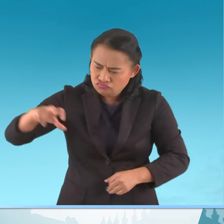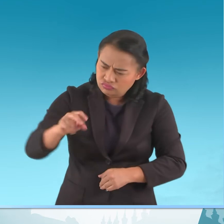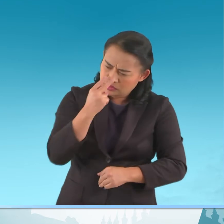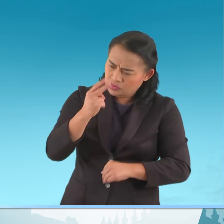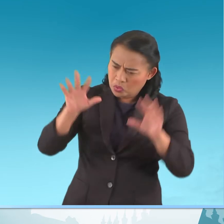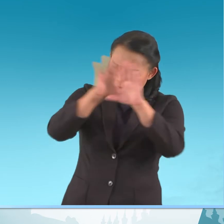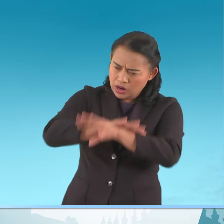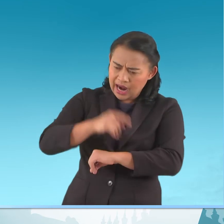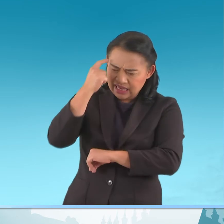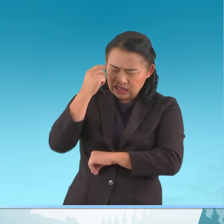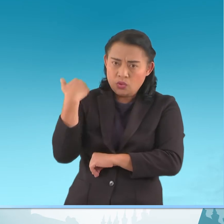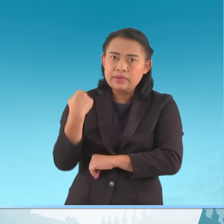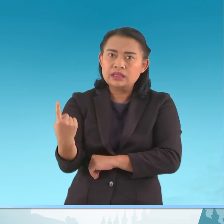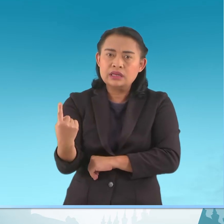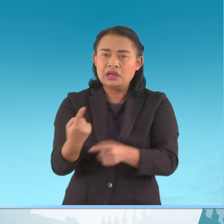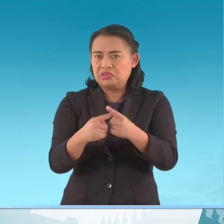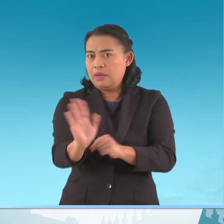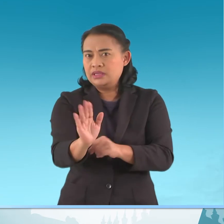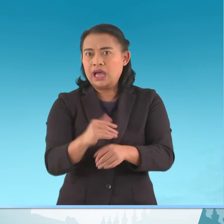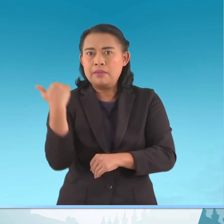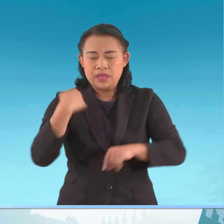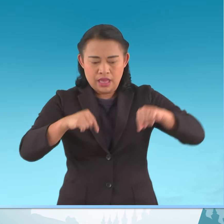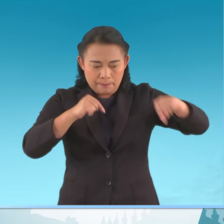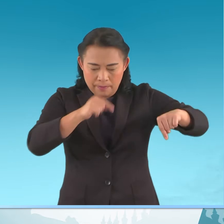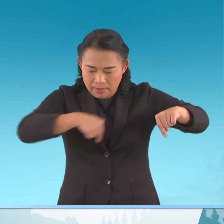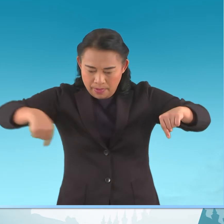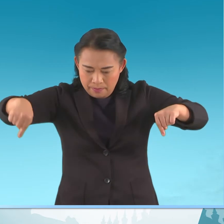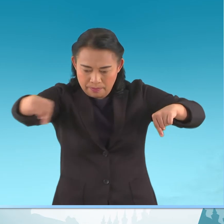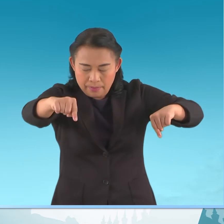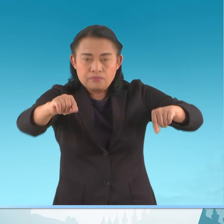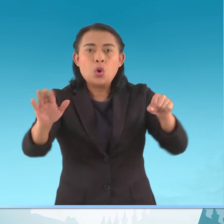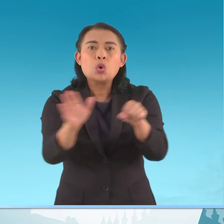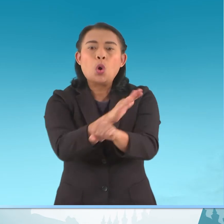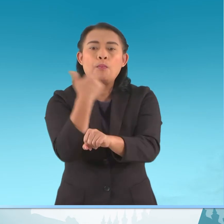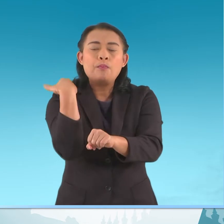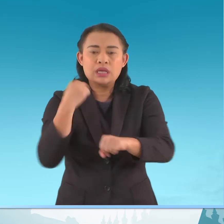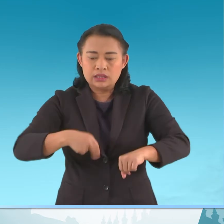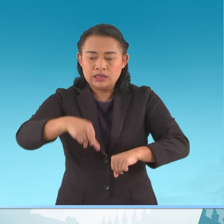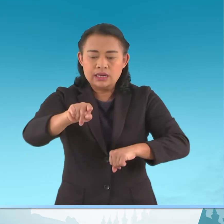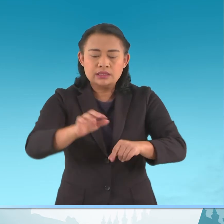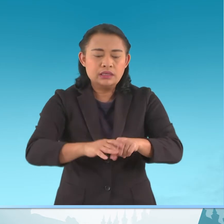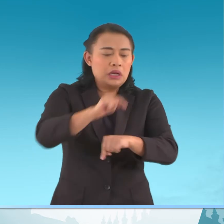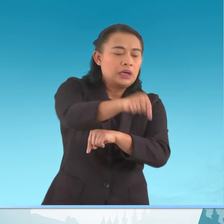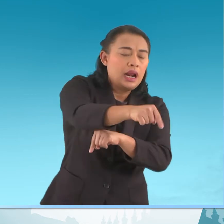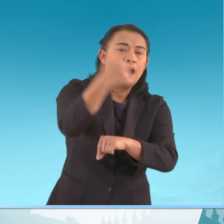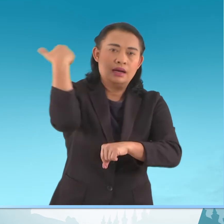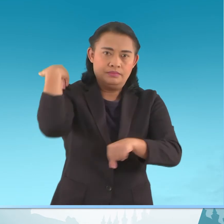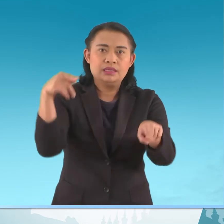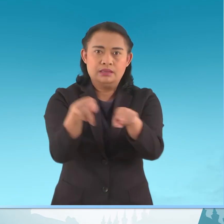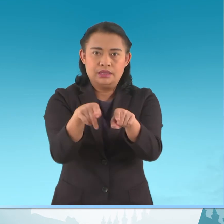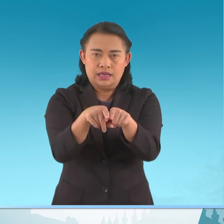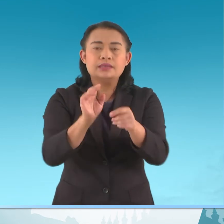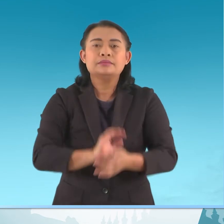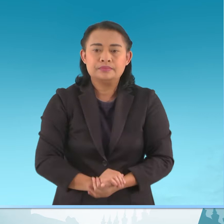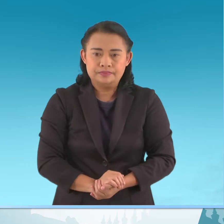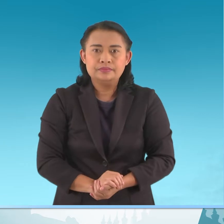ครับลักษณะคล้ายๆกับพญานาคตอนแรกเนี่ยผมเข้าใจว่ามีแค่จุดเดียวแต่งที่ไม่ใช่นะฮะมีล้อมรอบบริเวณทุกด้านเลยทั้งเป็นทางขึ้นแล้วก็